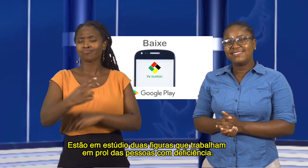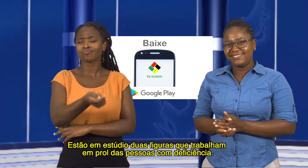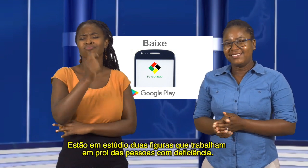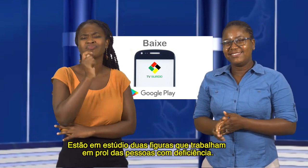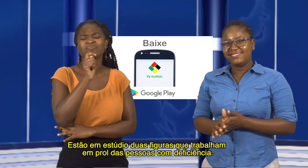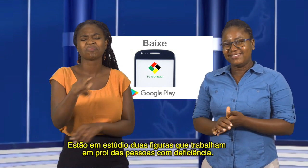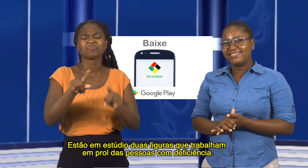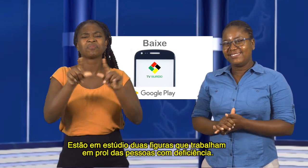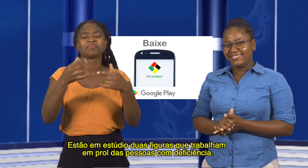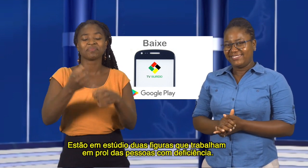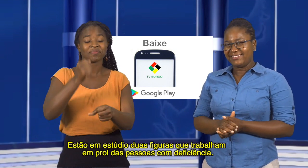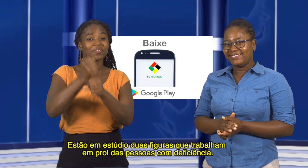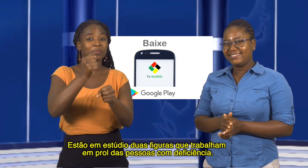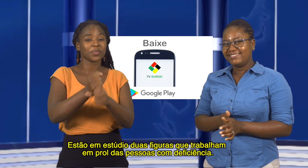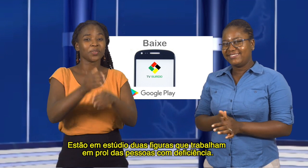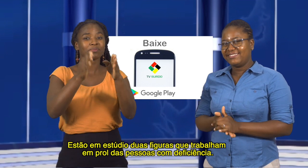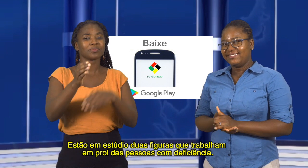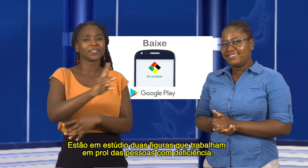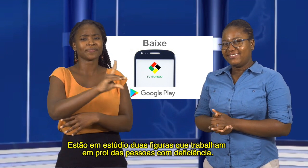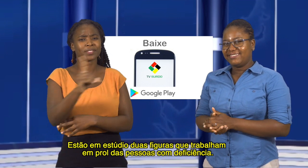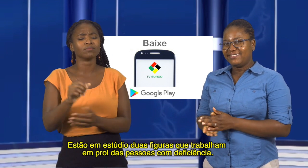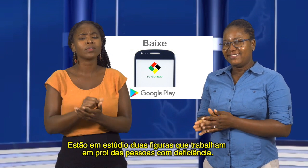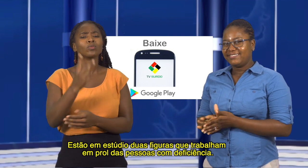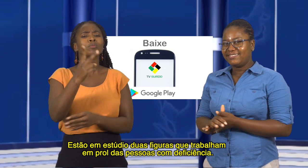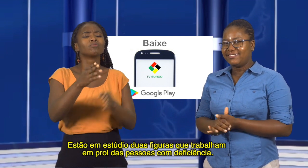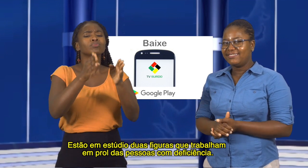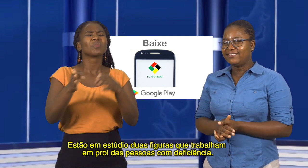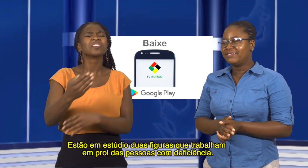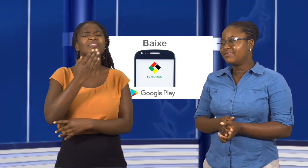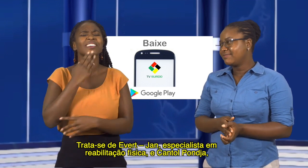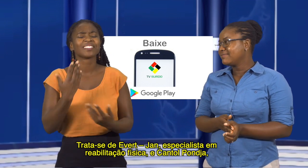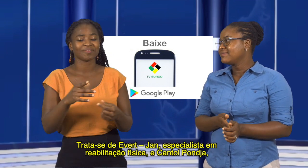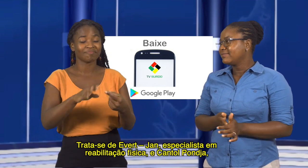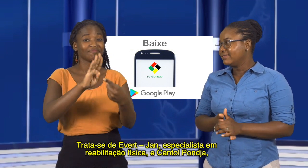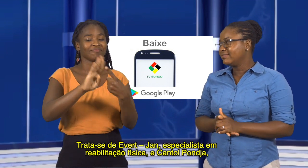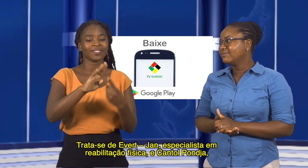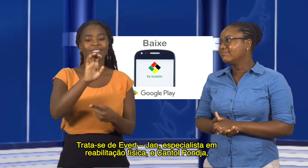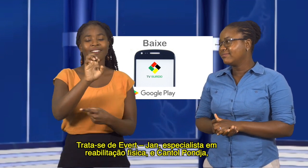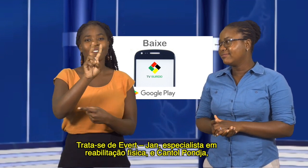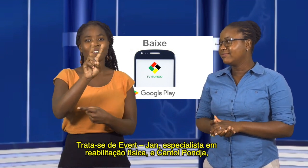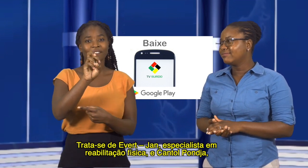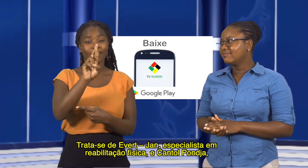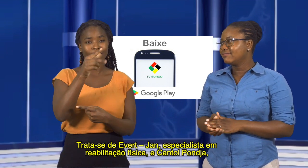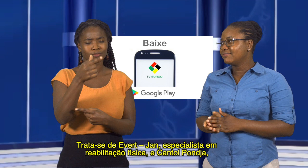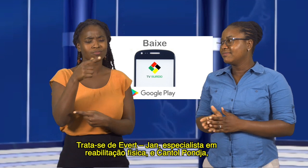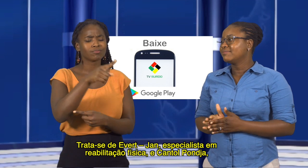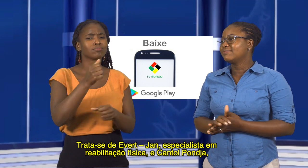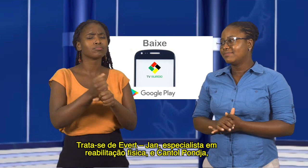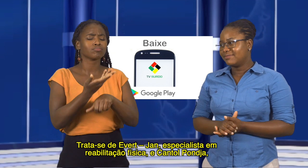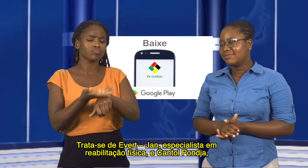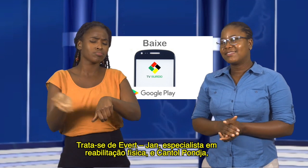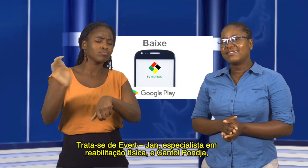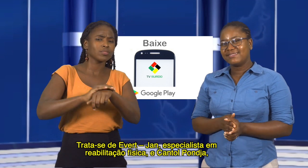Estão em estúdio duas pessoas que trabalham em prol das pessoas com deficiência. Trata-se de Iverte Jan, especialista